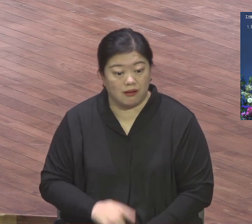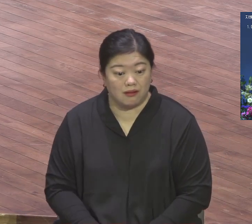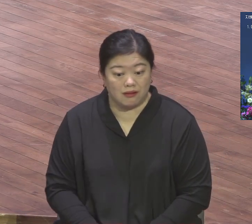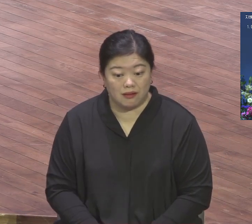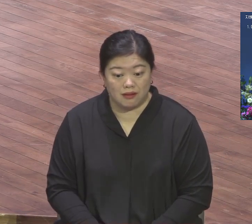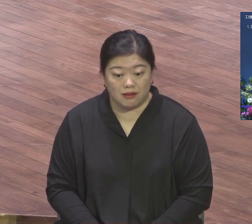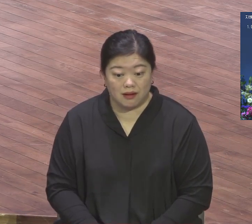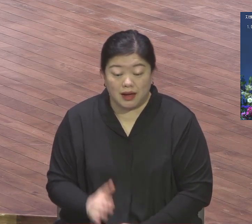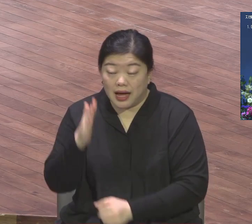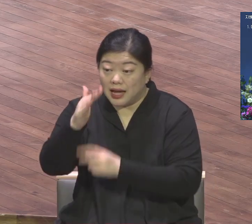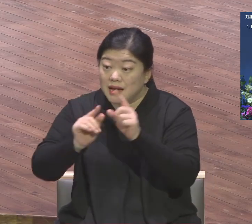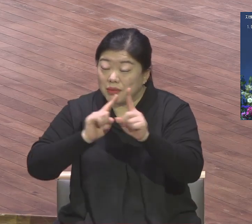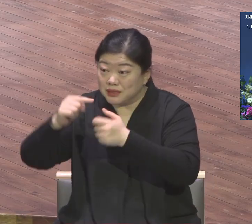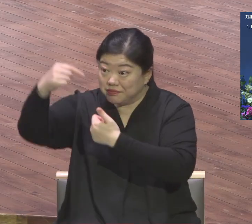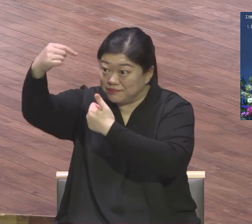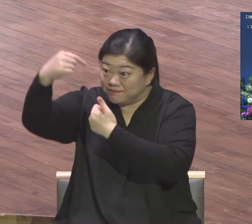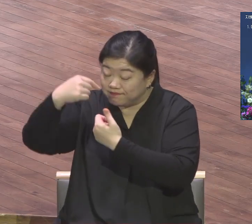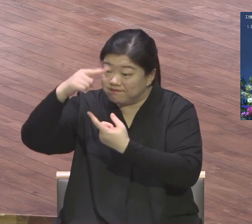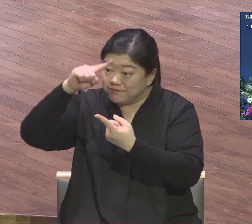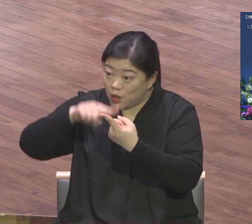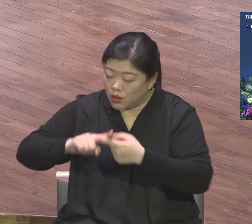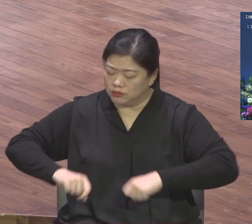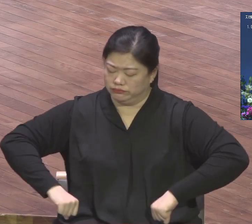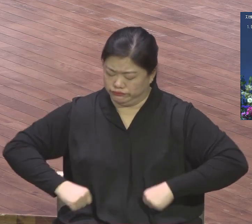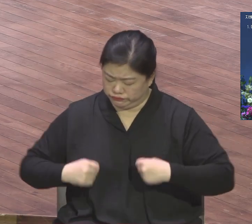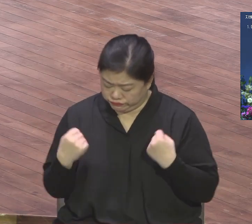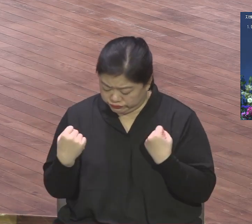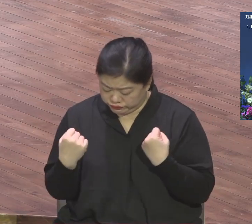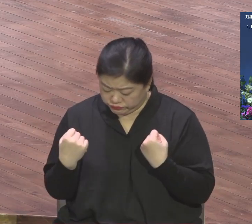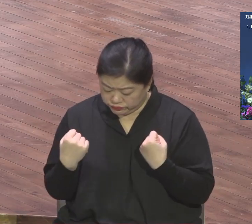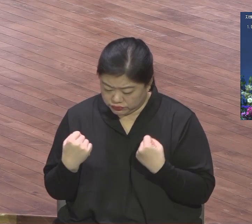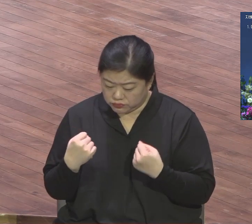말씀 순종하면 말 그대로 오력이 다 주어져.